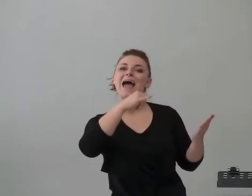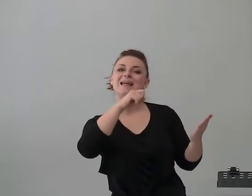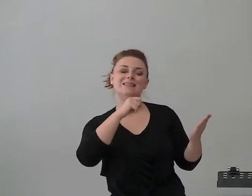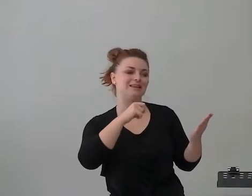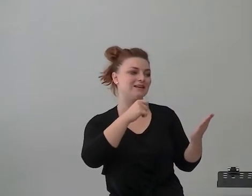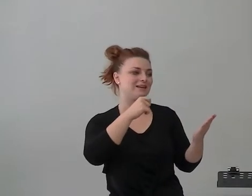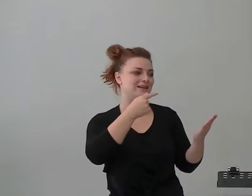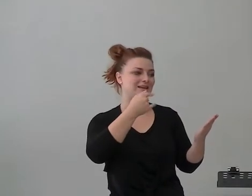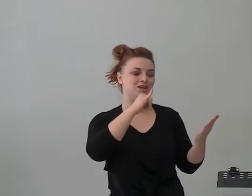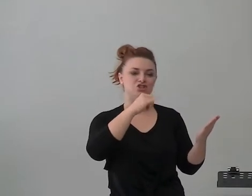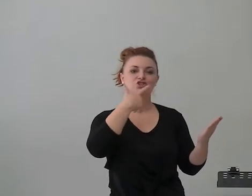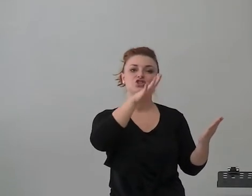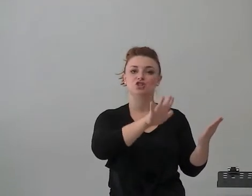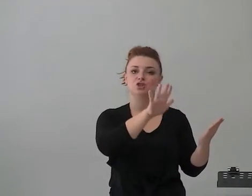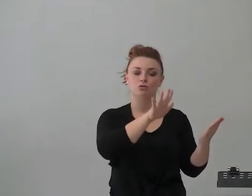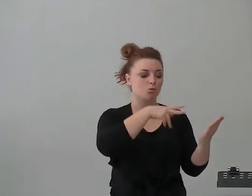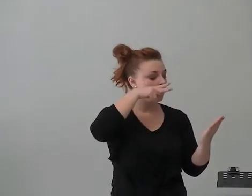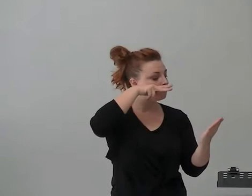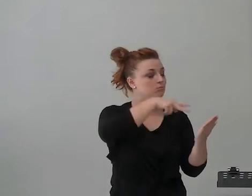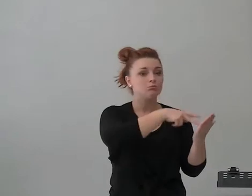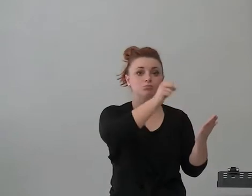sa. Misericordia,